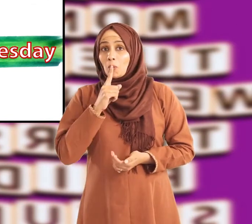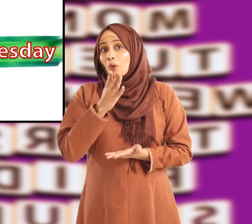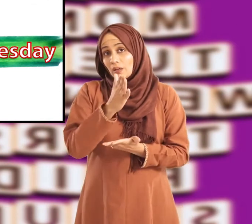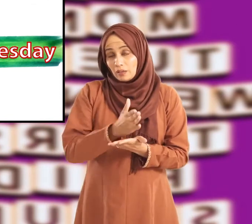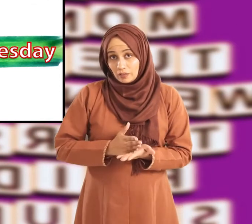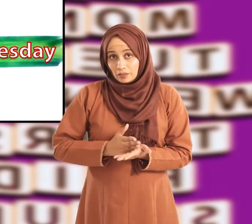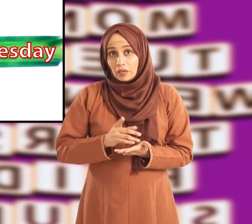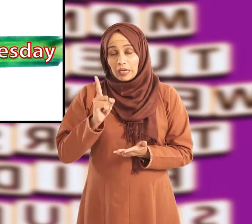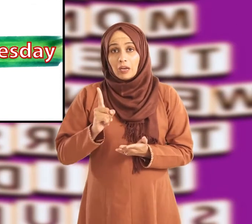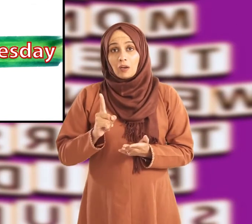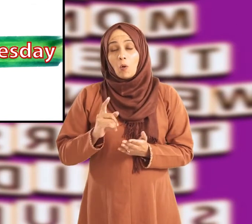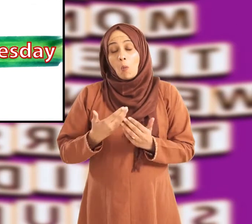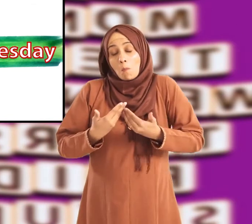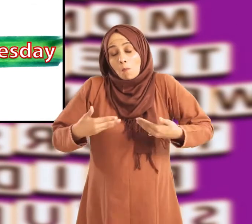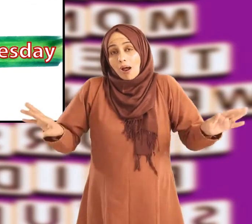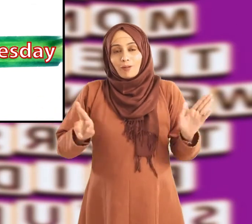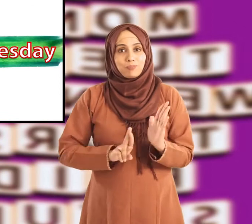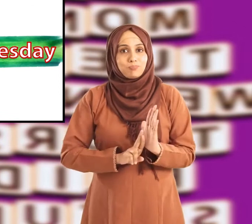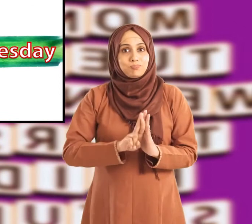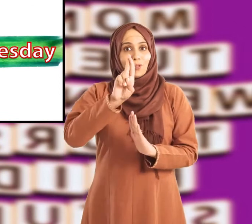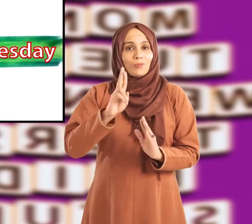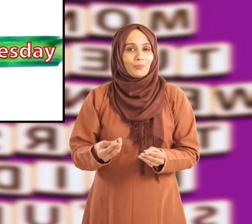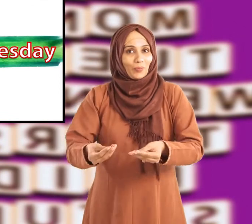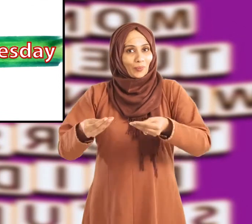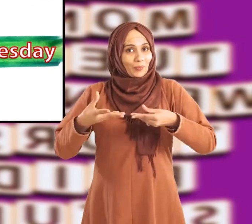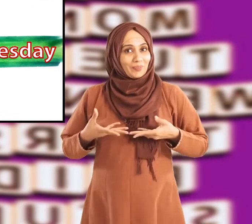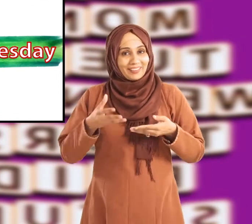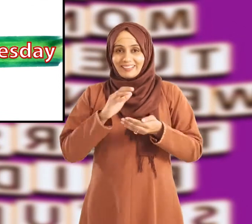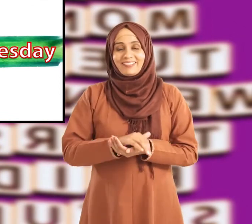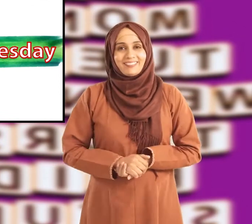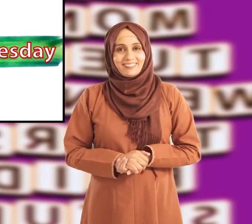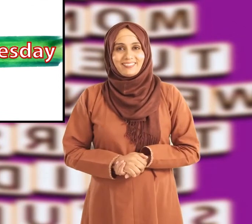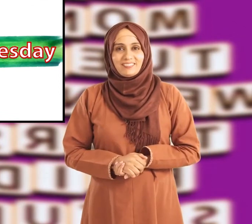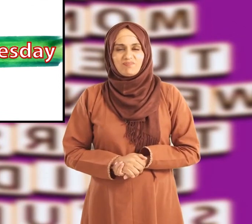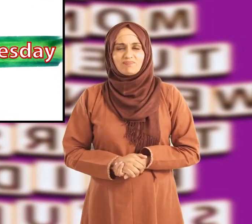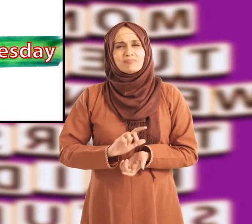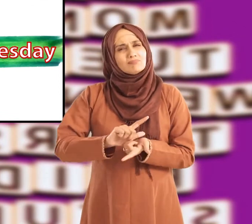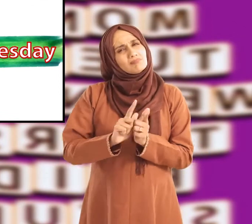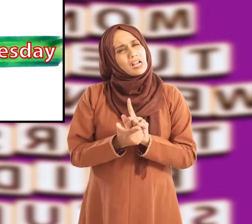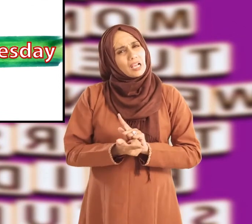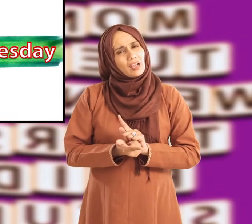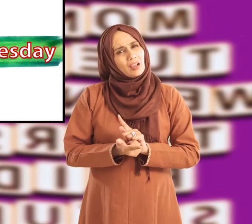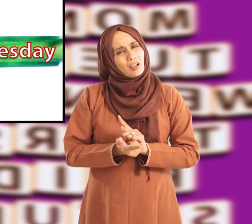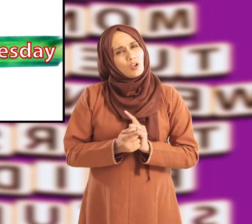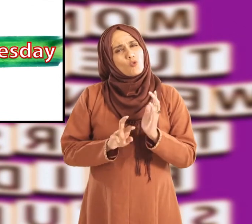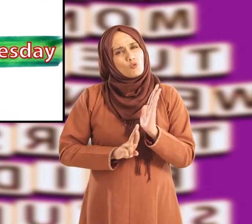اسے ایک بہت بڑا روکٹ گفٹ میں ملے لیکن وہ روکٹ میں